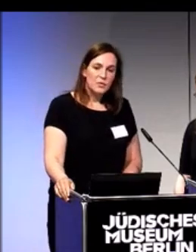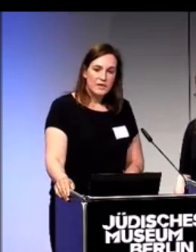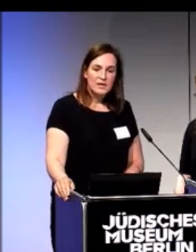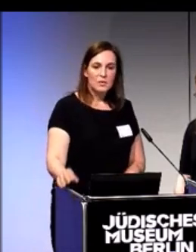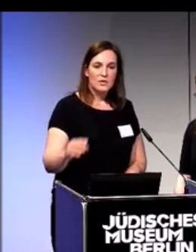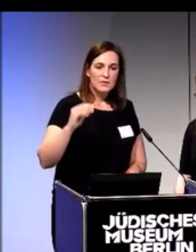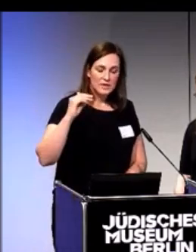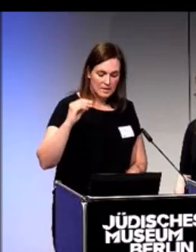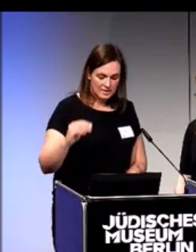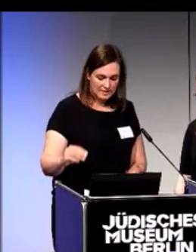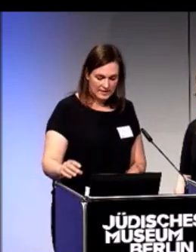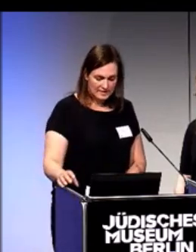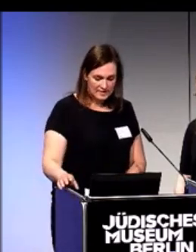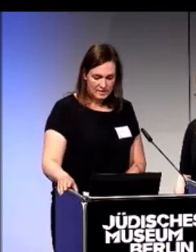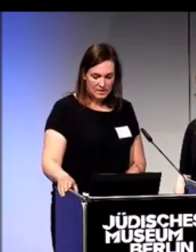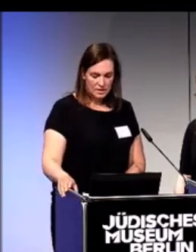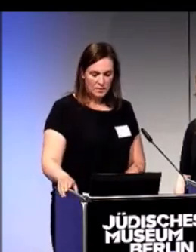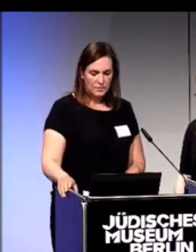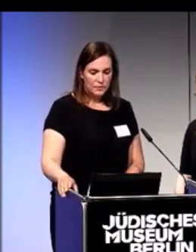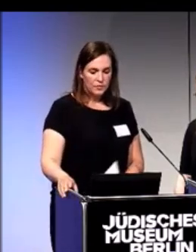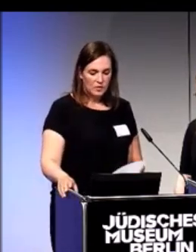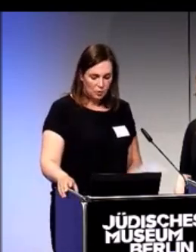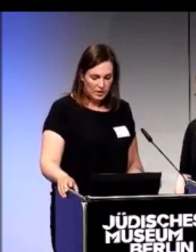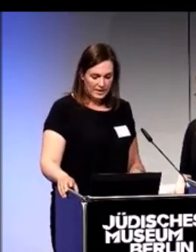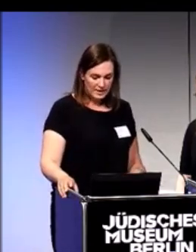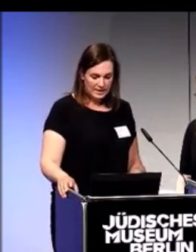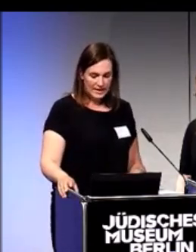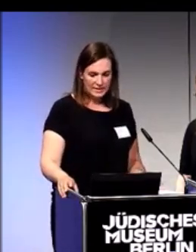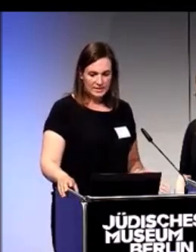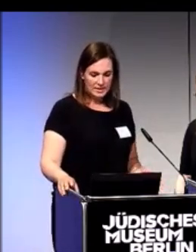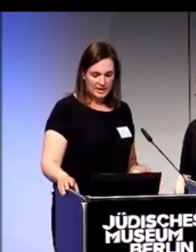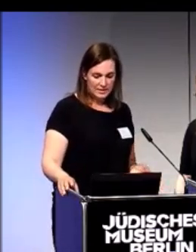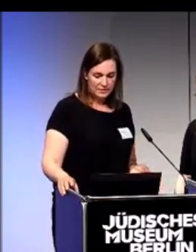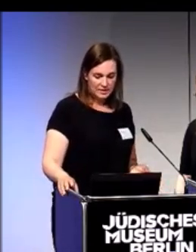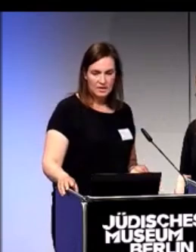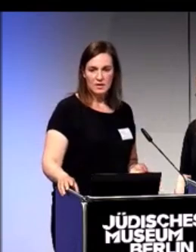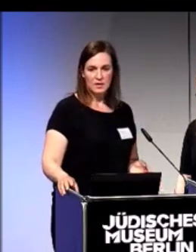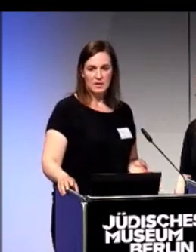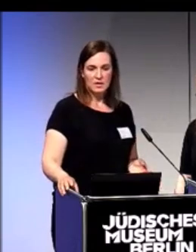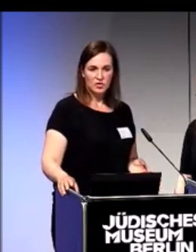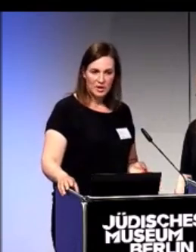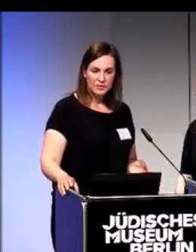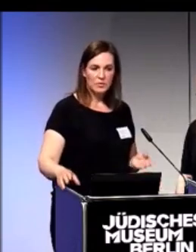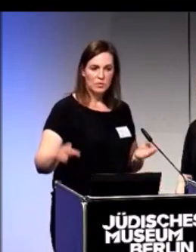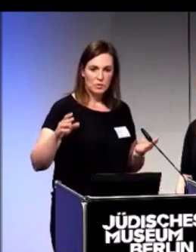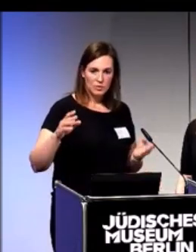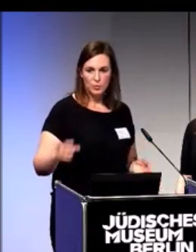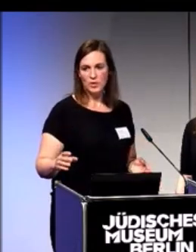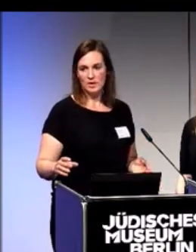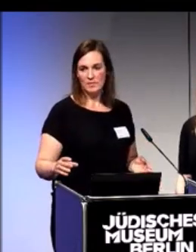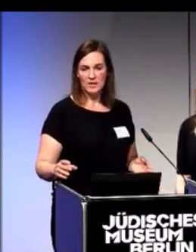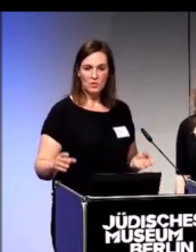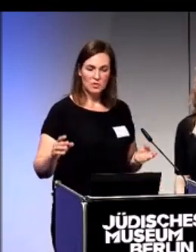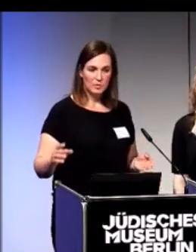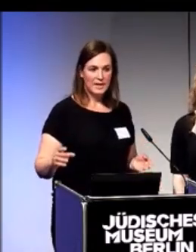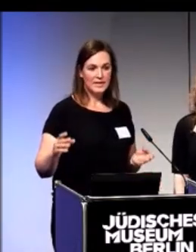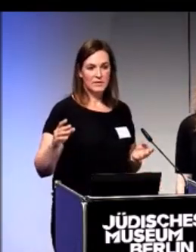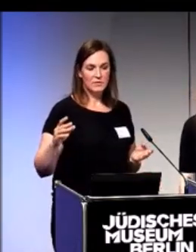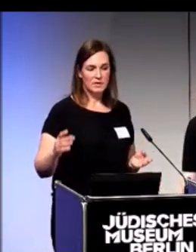und wichtig und dass wir diese ganzen Zugänglichkeiten einfach schaffen und möglich machen. Und so breit,